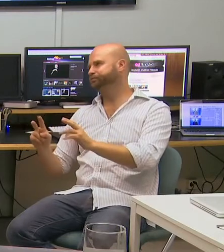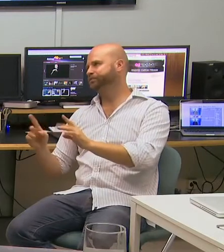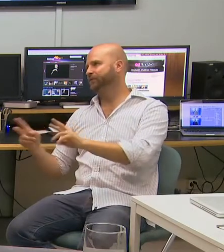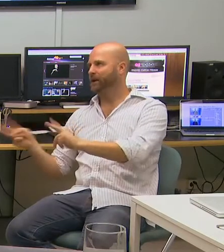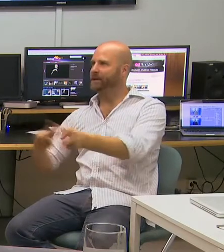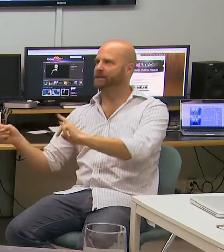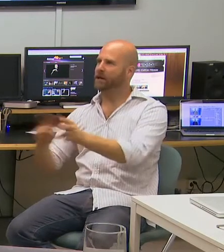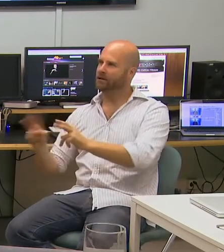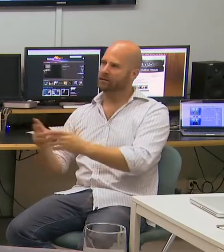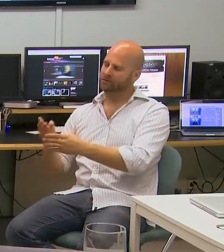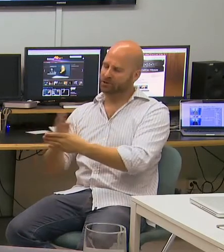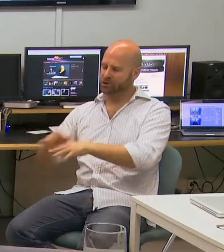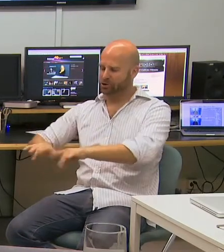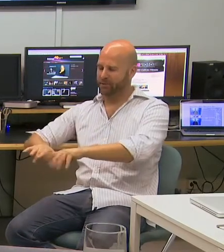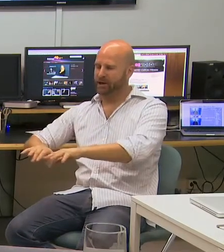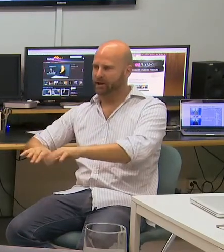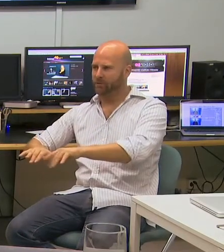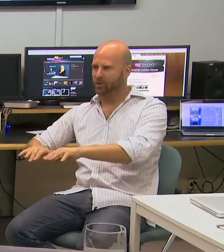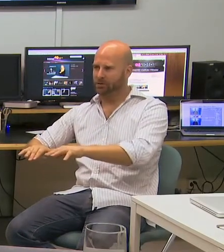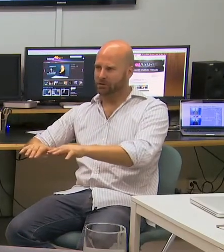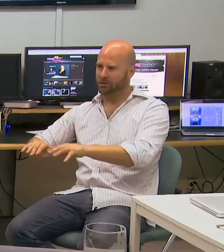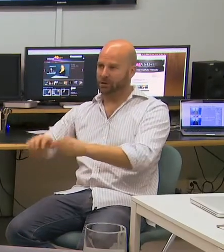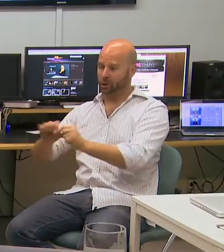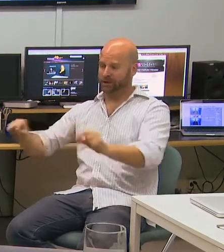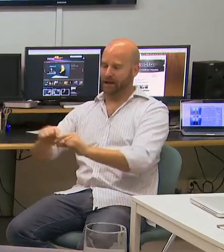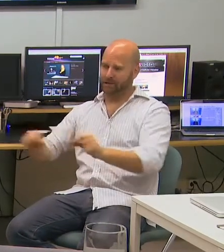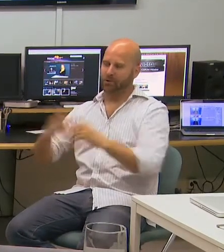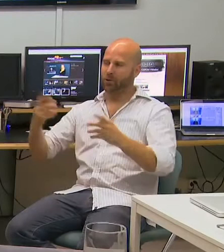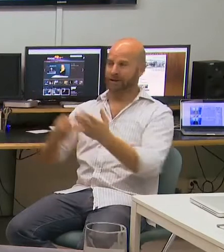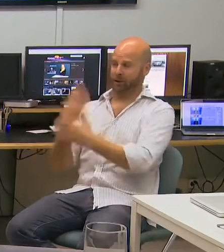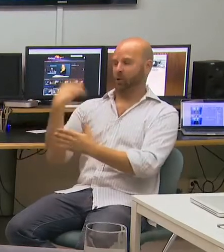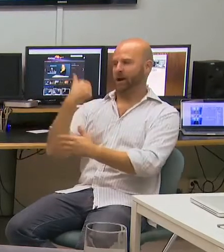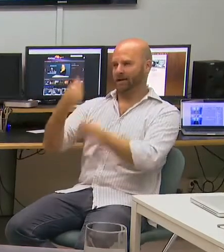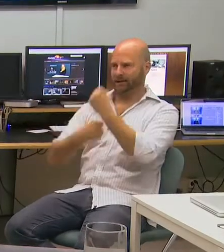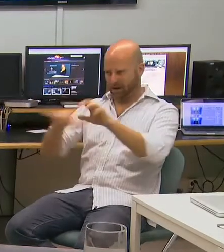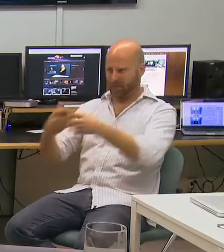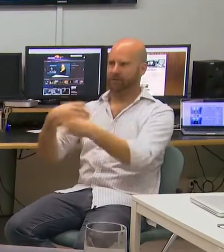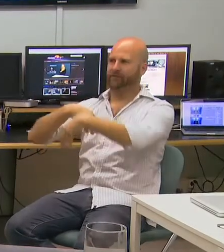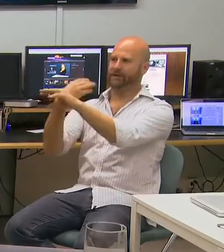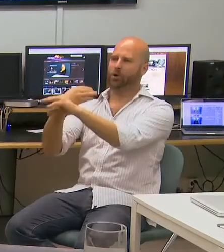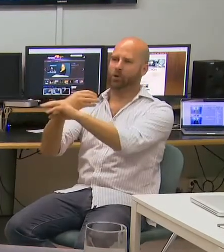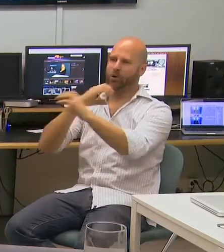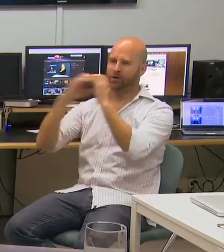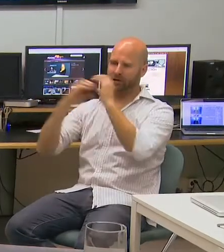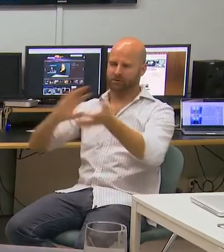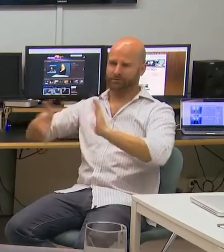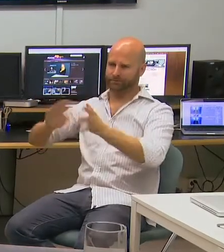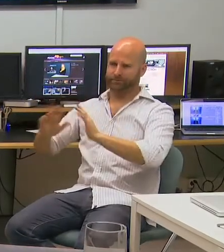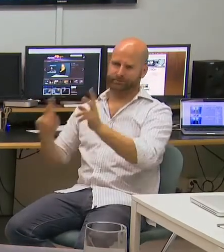Und das ist dann auch noch Textvermittlung, was die anbieten. Und seit einem Jahr gibt es eben